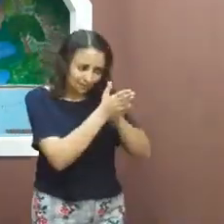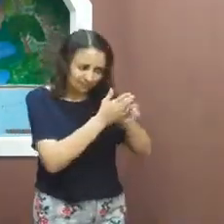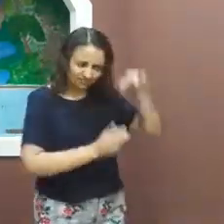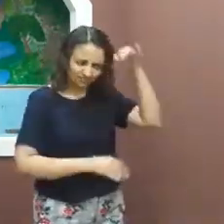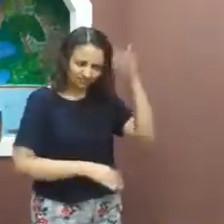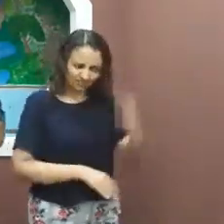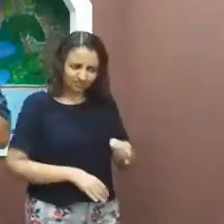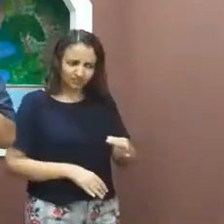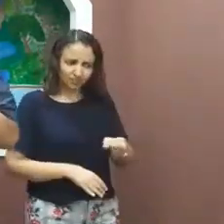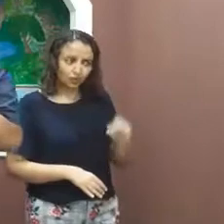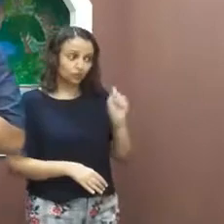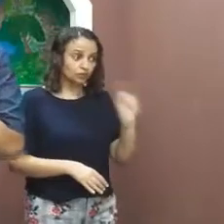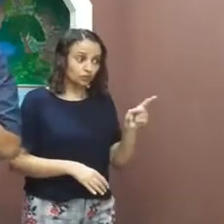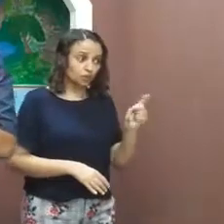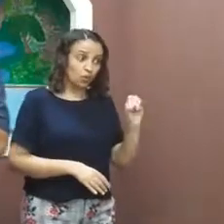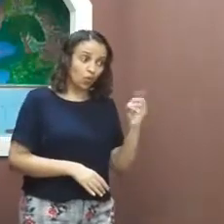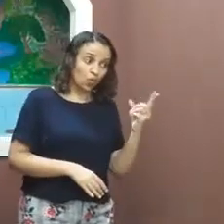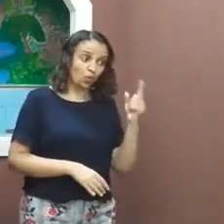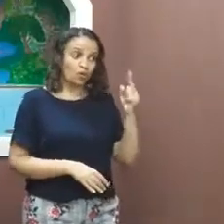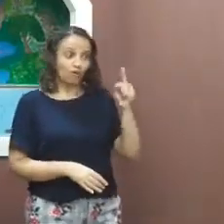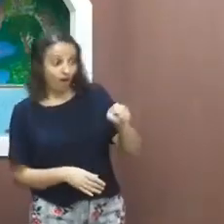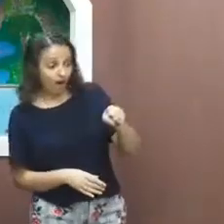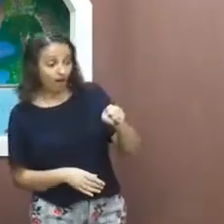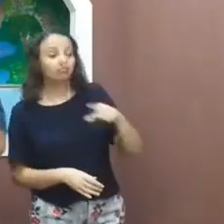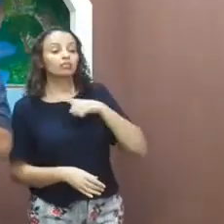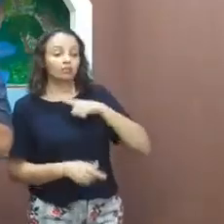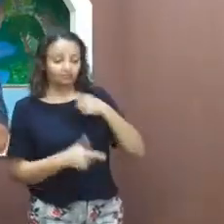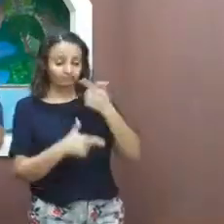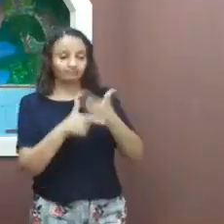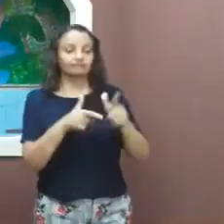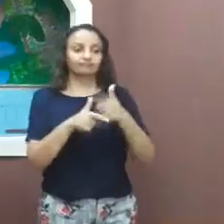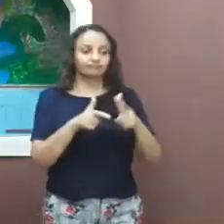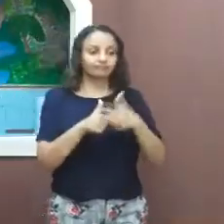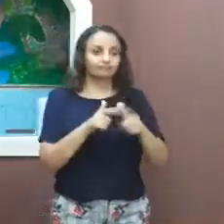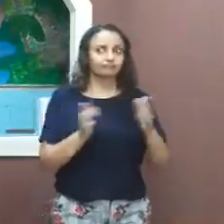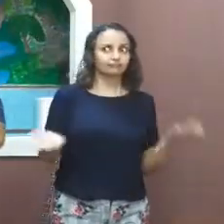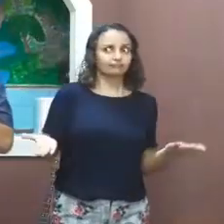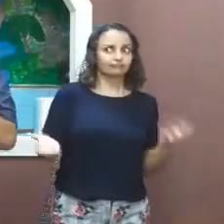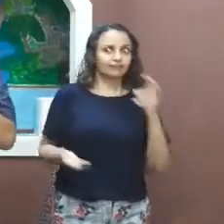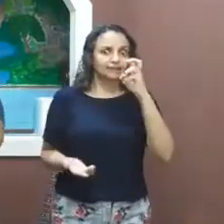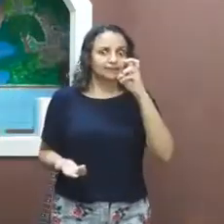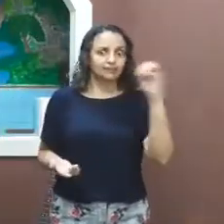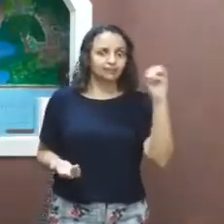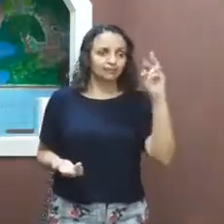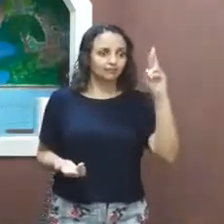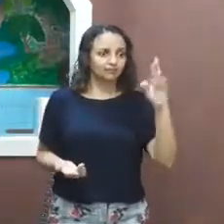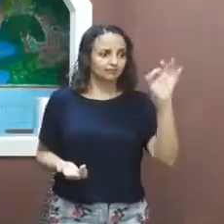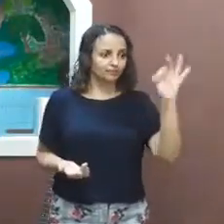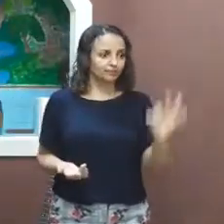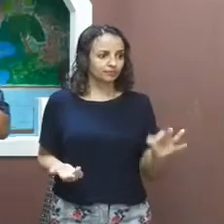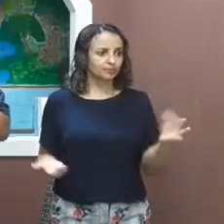certa, ou você ou ele vai ter algum problema. Acho que é 50%.